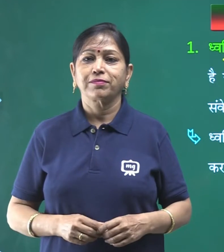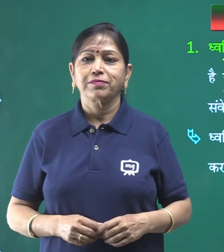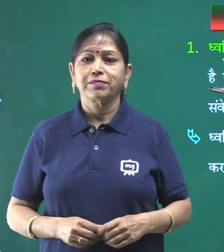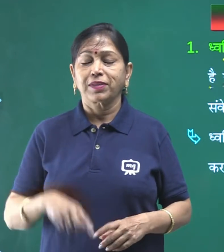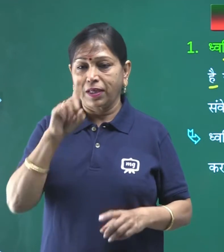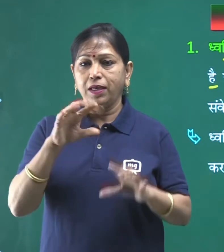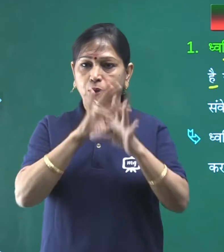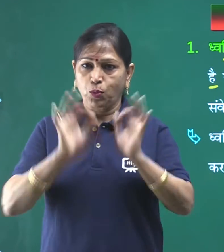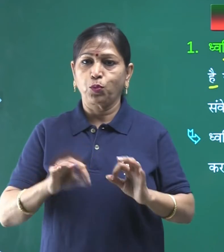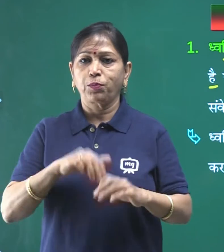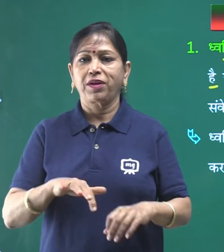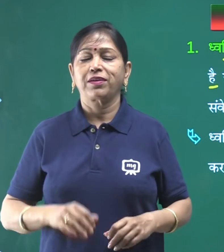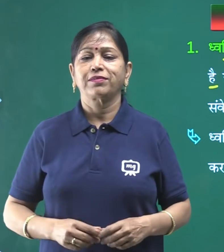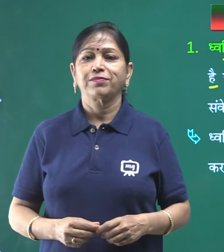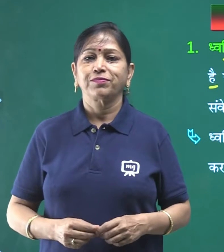एक रूप है